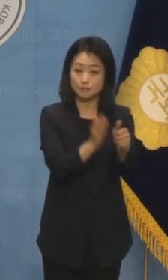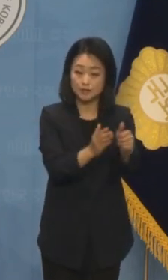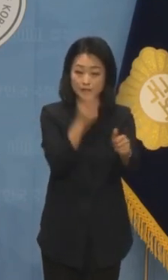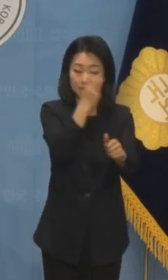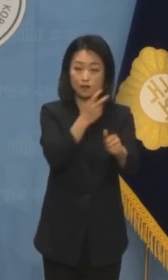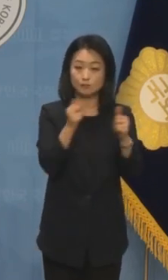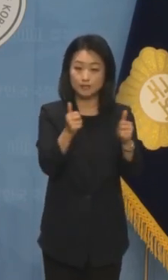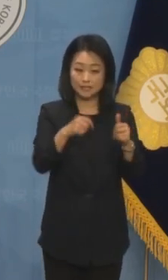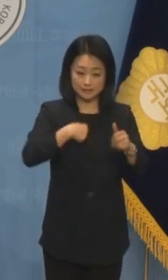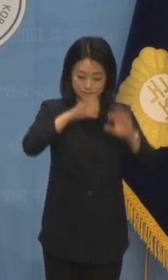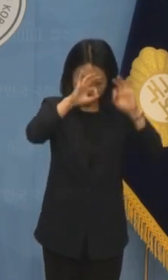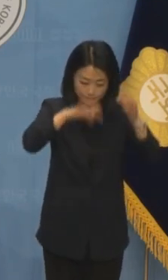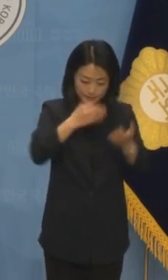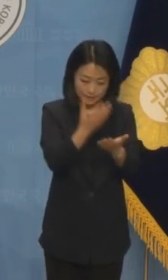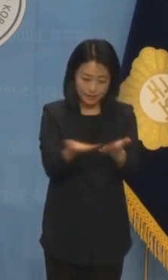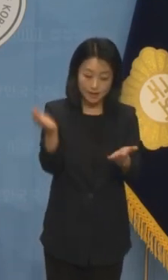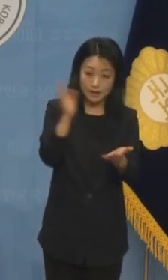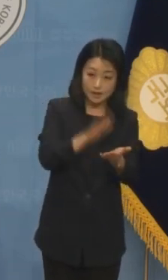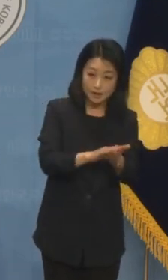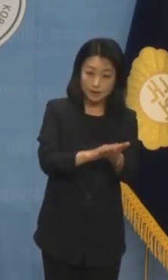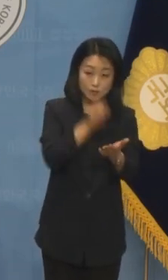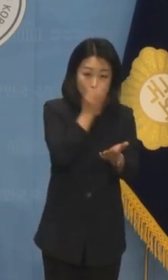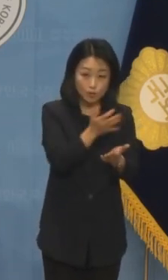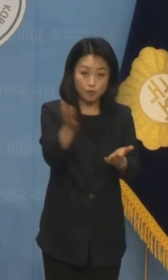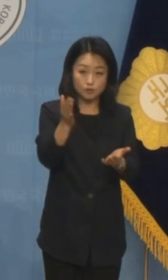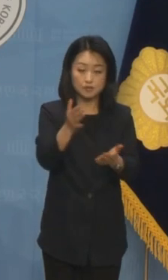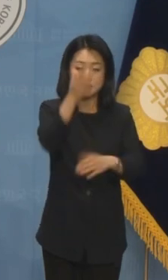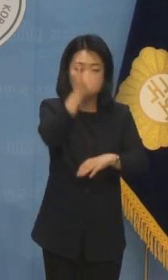자정 능력을 보여줄 마지막 기회입니다.